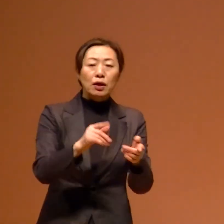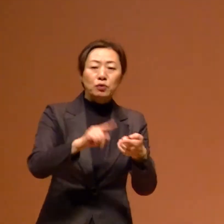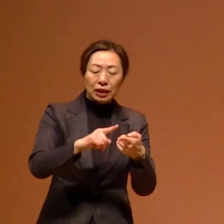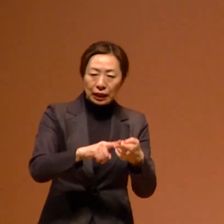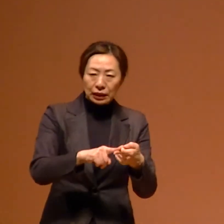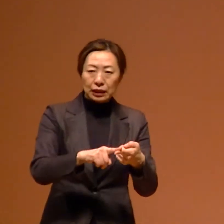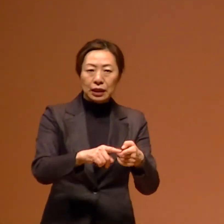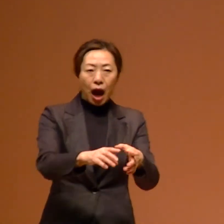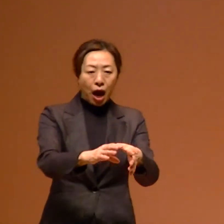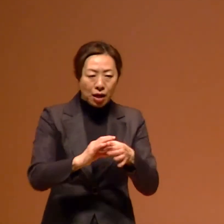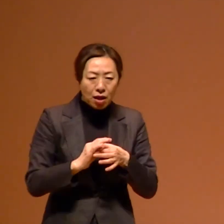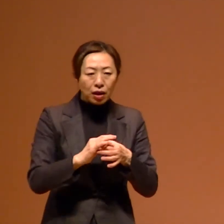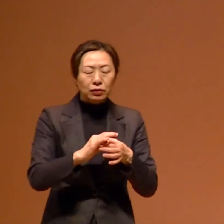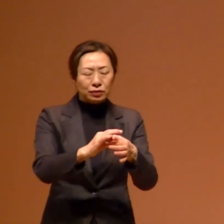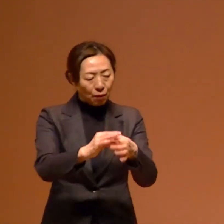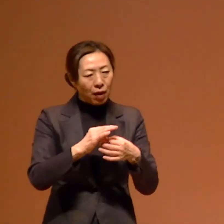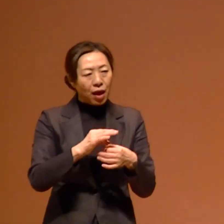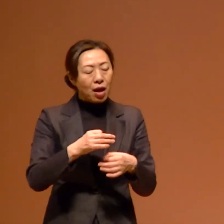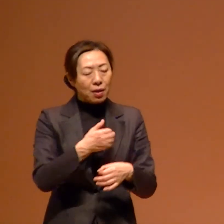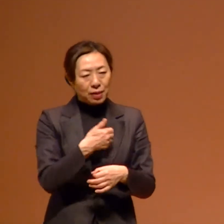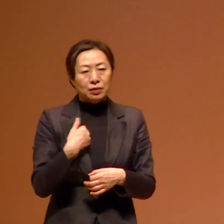後、